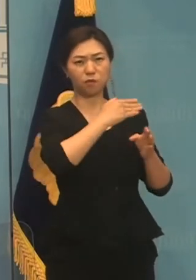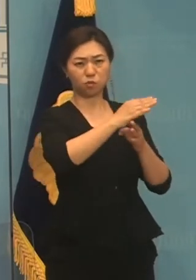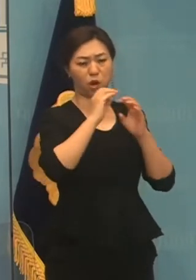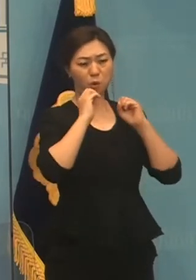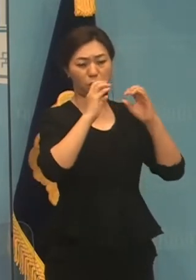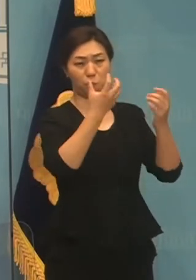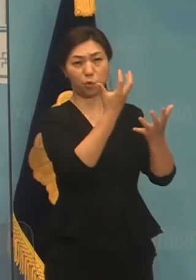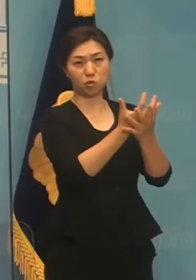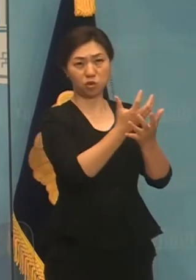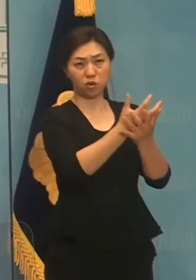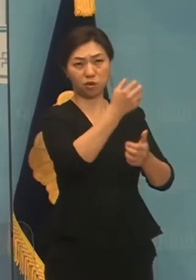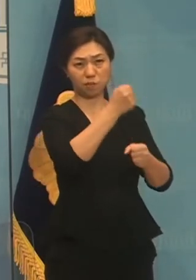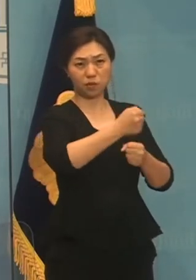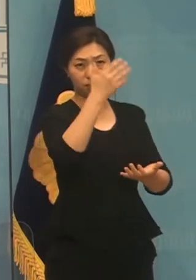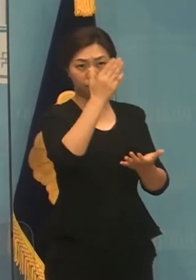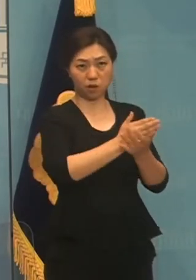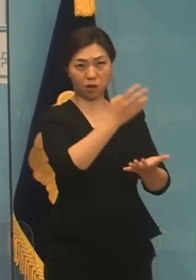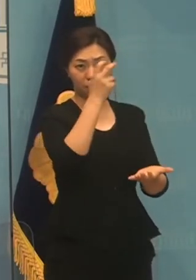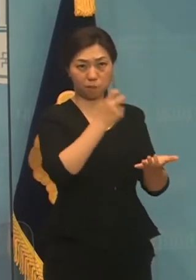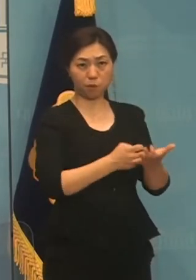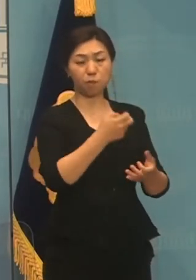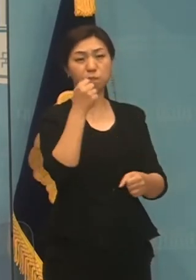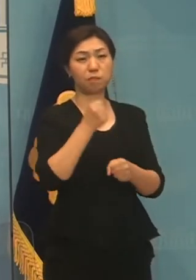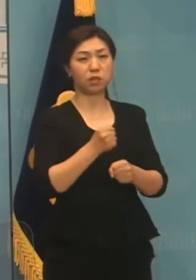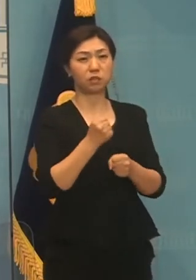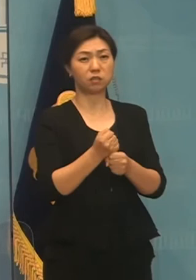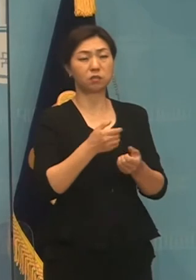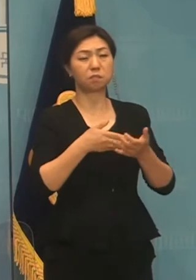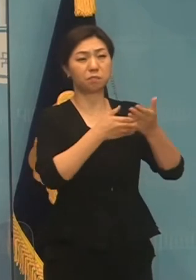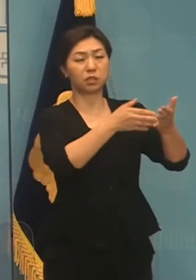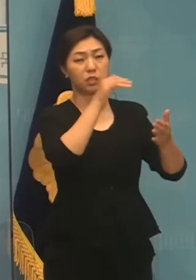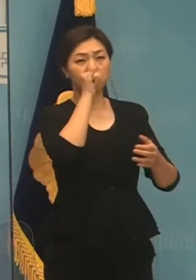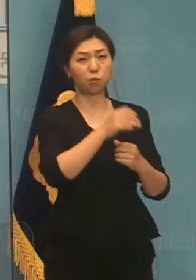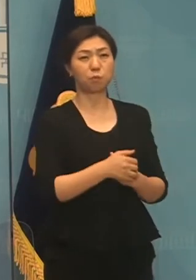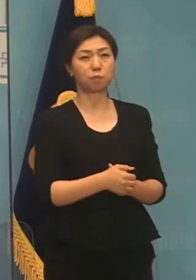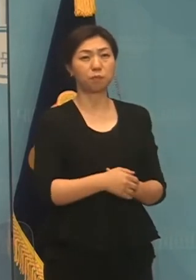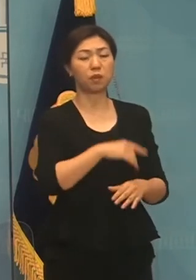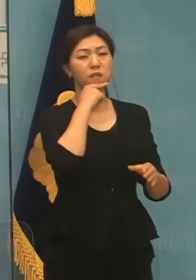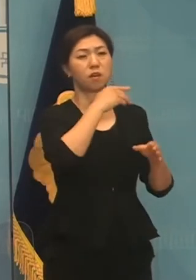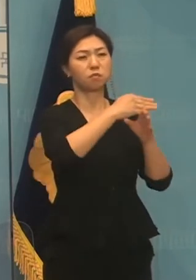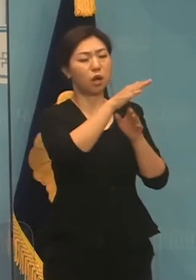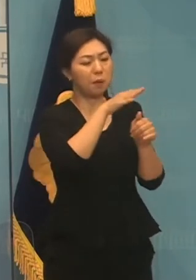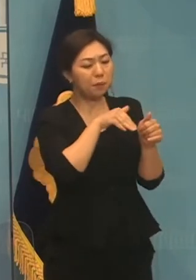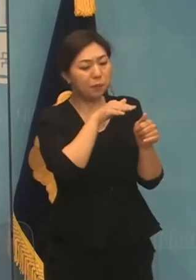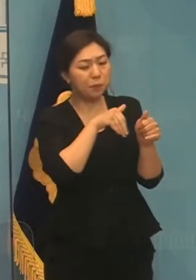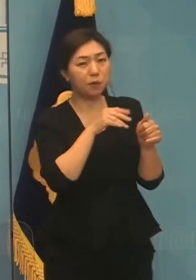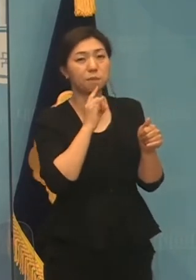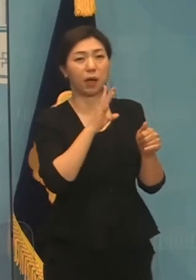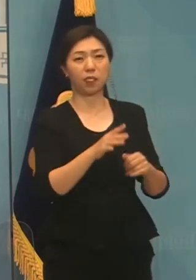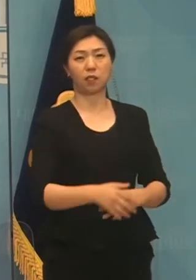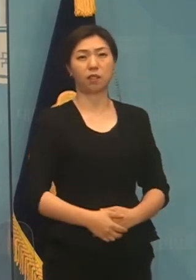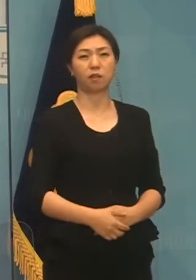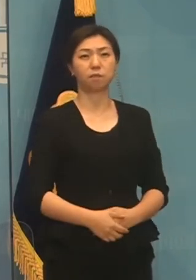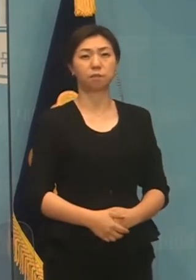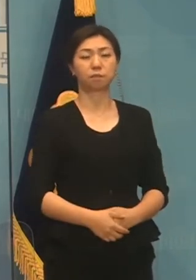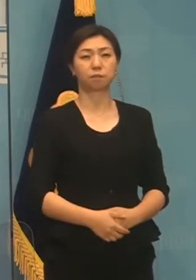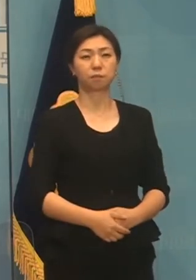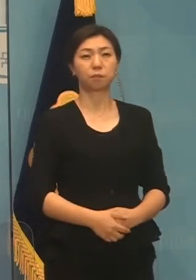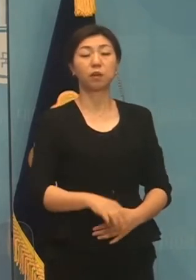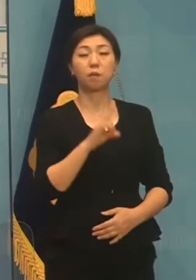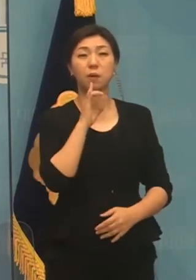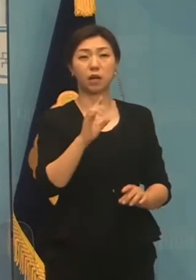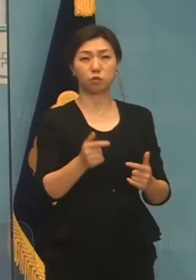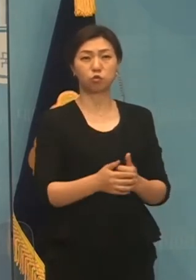통일부 장관만 경질하며 북한 귀리 맞추기에 급급했다. 뿐만 아니라